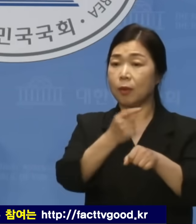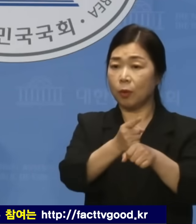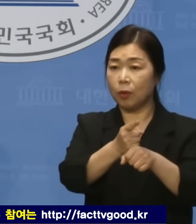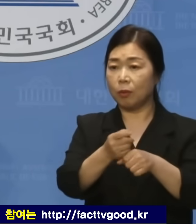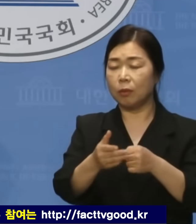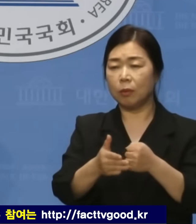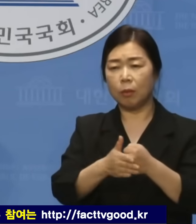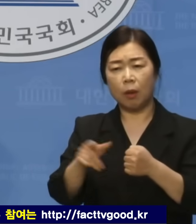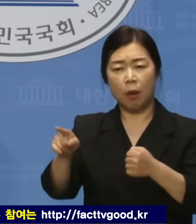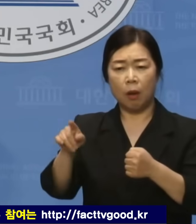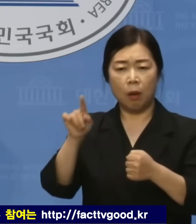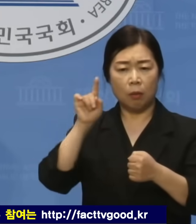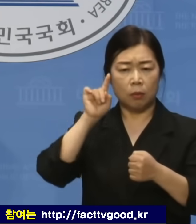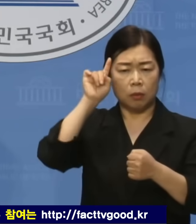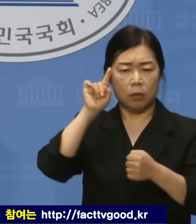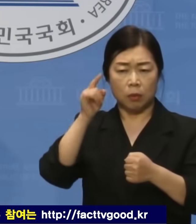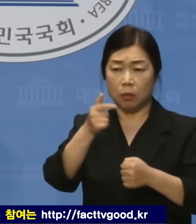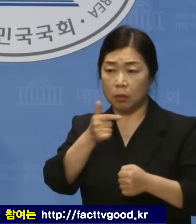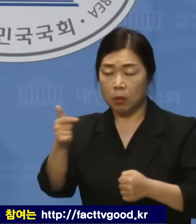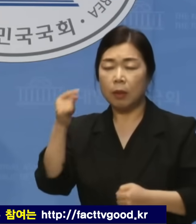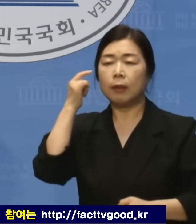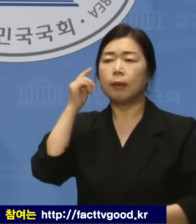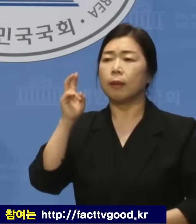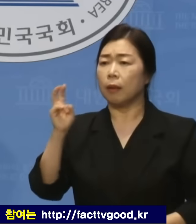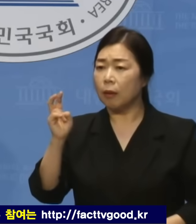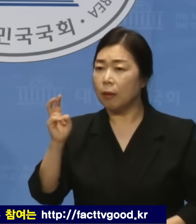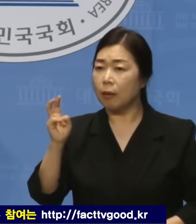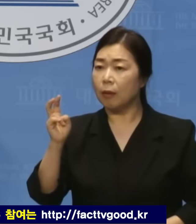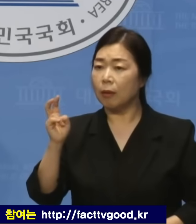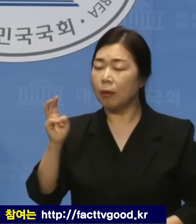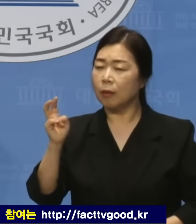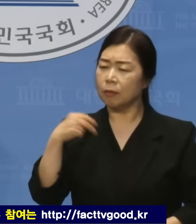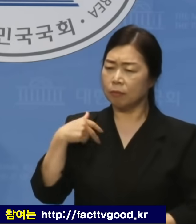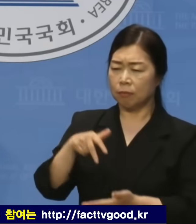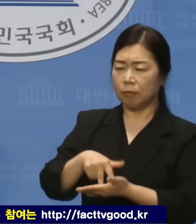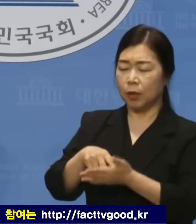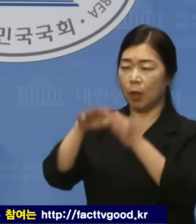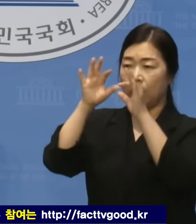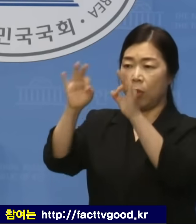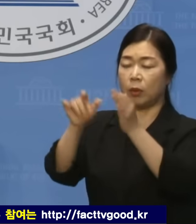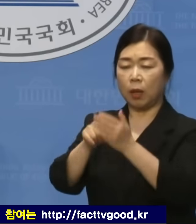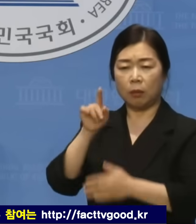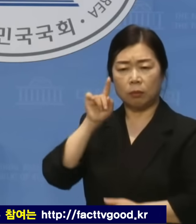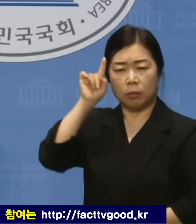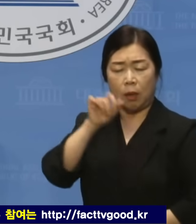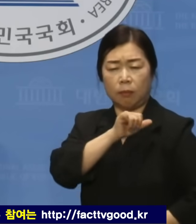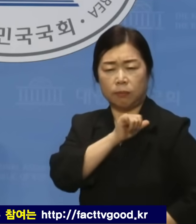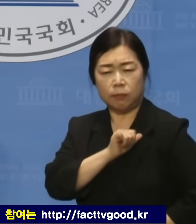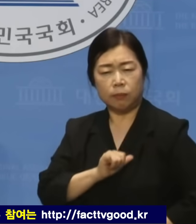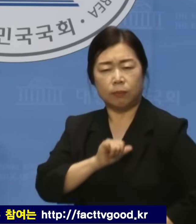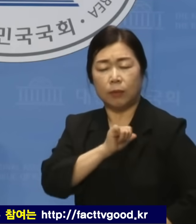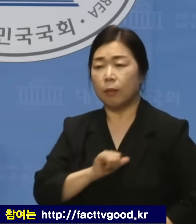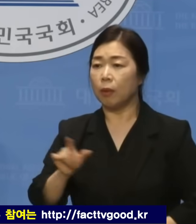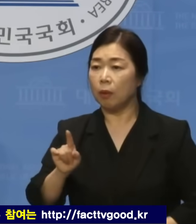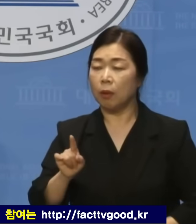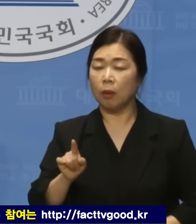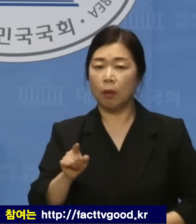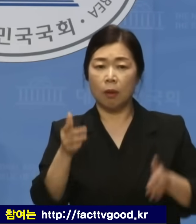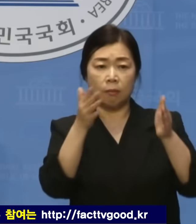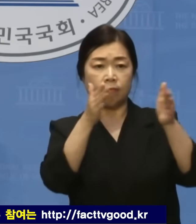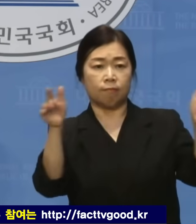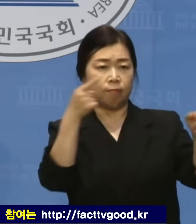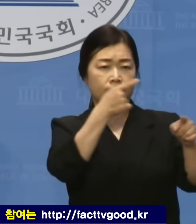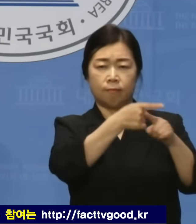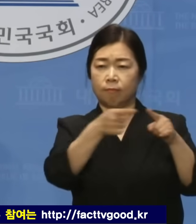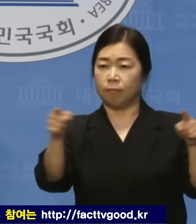성격이어서 저렇게 스트레스를 많이 받았으면 어떻게 스트레스를 어떻게 견뎌낼까 할 정도로 큰 건 큰 거대로 잘 보고